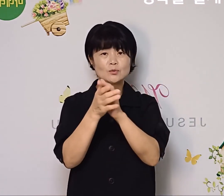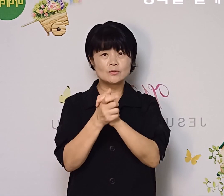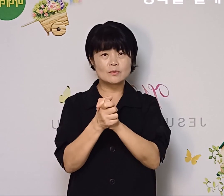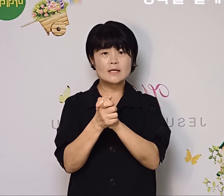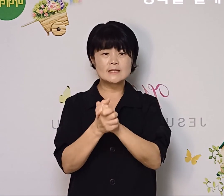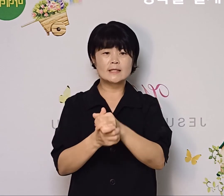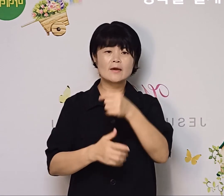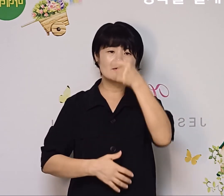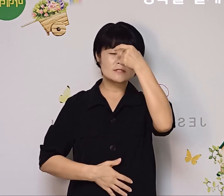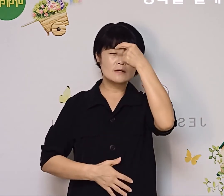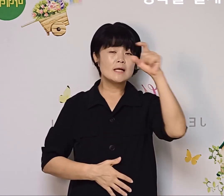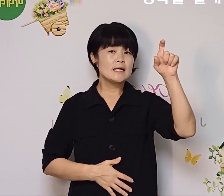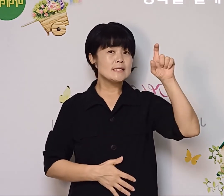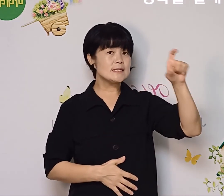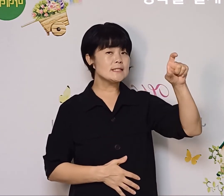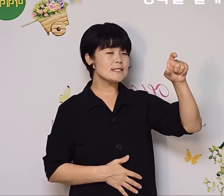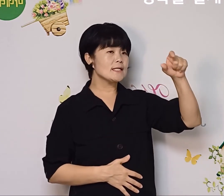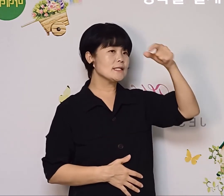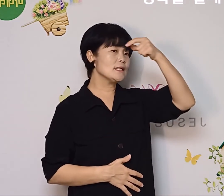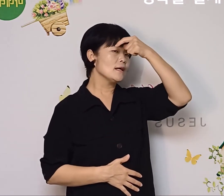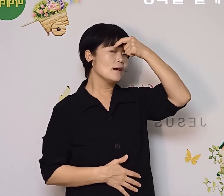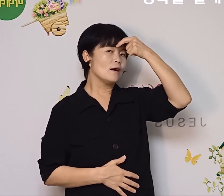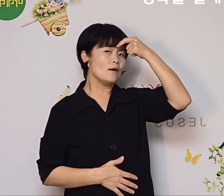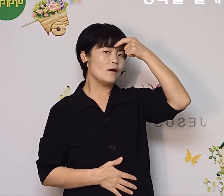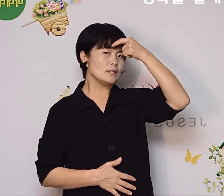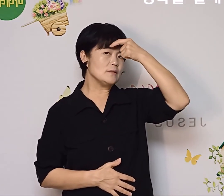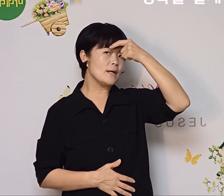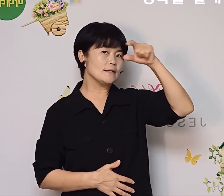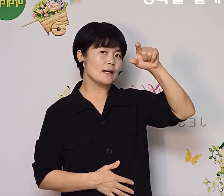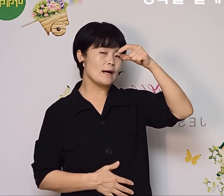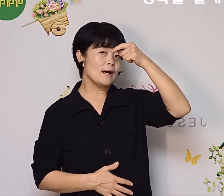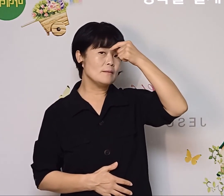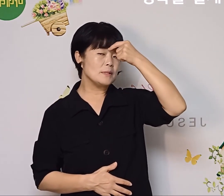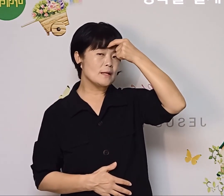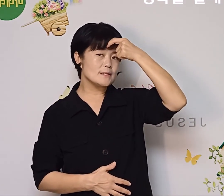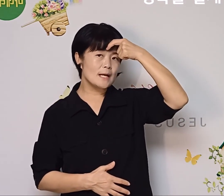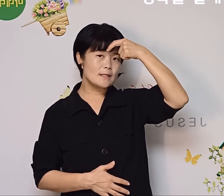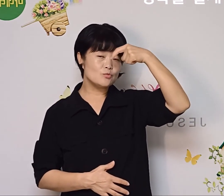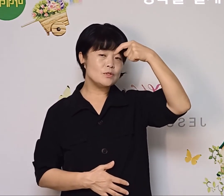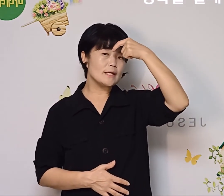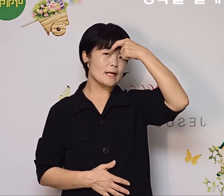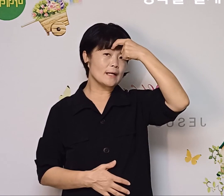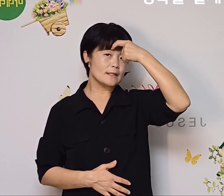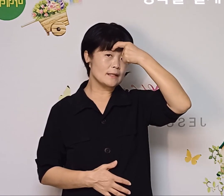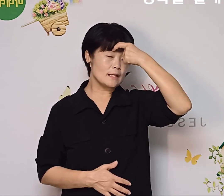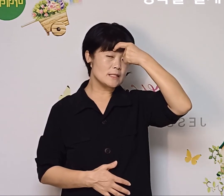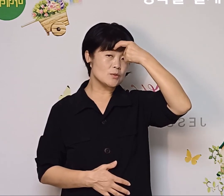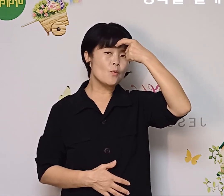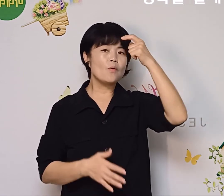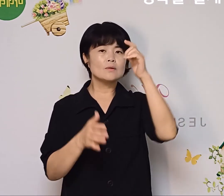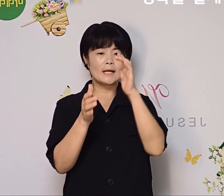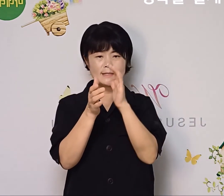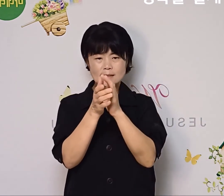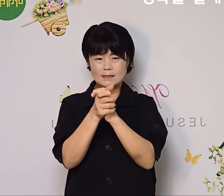이렇게 하잖아요. 그래서 C자를 이마에다가 미간 사이 위에다가 대시고 다시